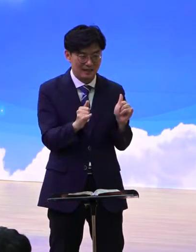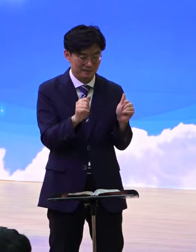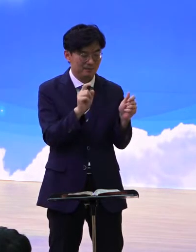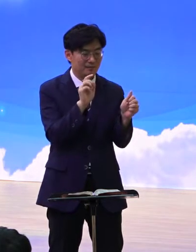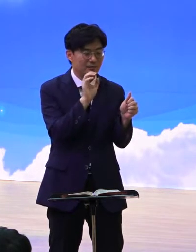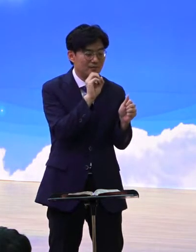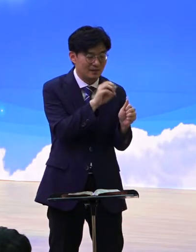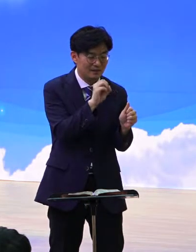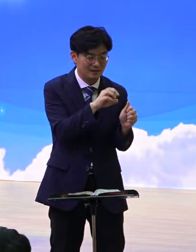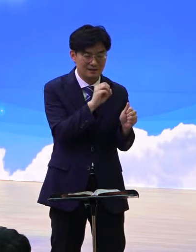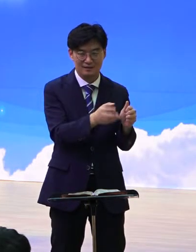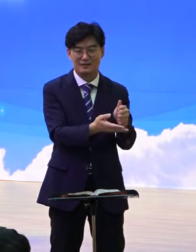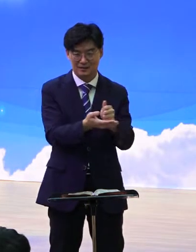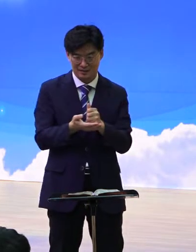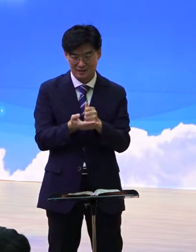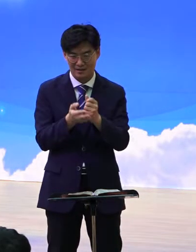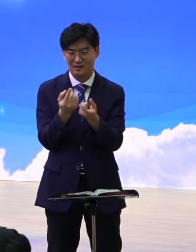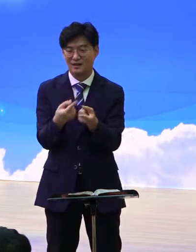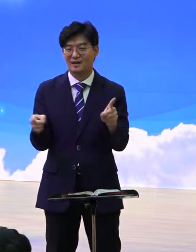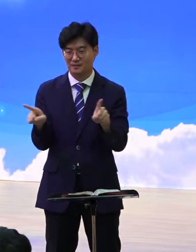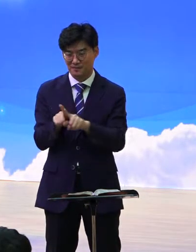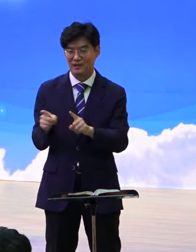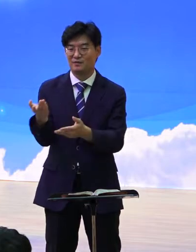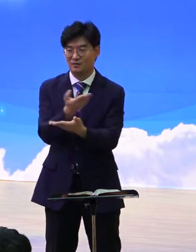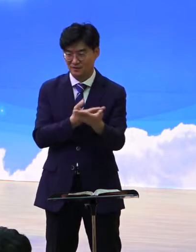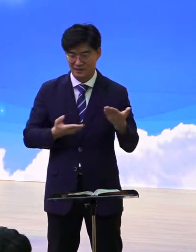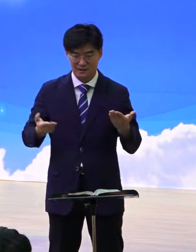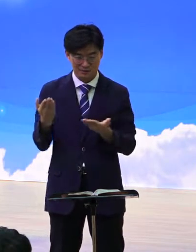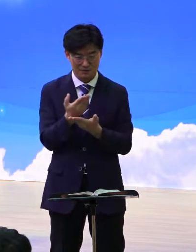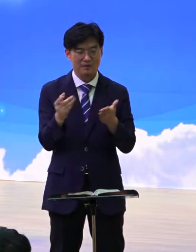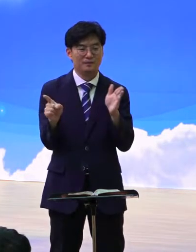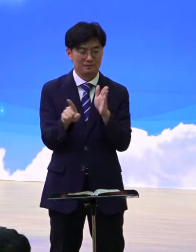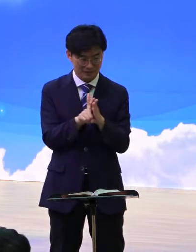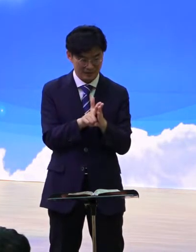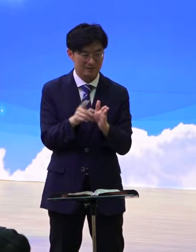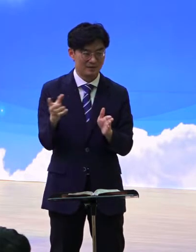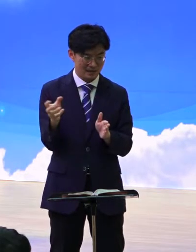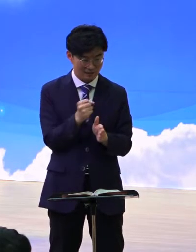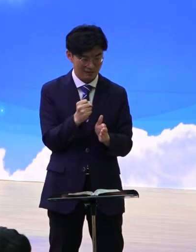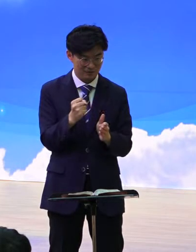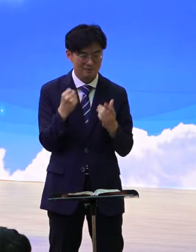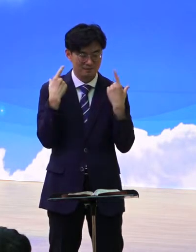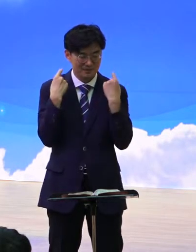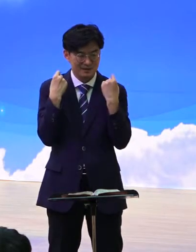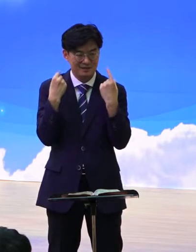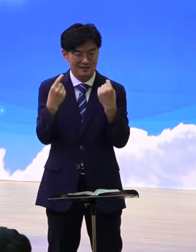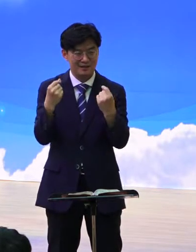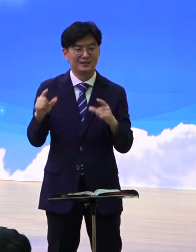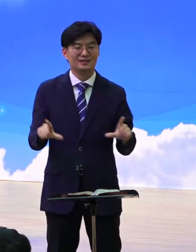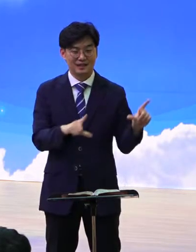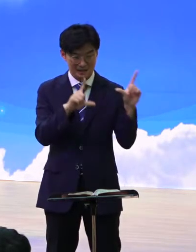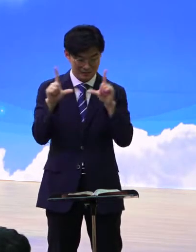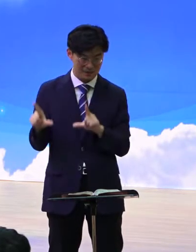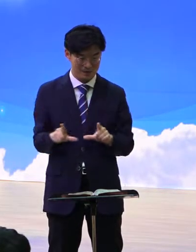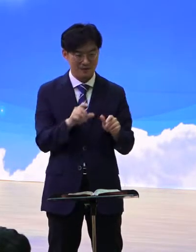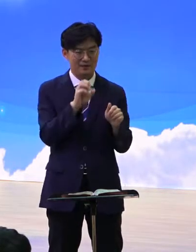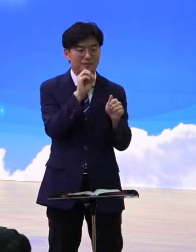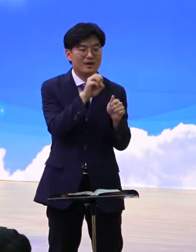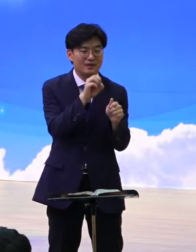하고 함께 교제하고 신앙으로 끝까지 살며 승리해야 되는데 그러지 못하고 있는 분들 위로해 주시고 만나 주시고